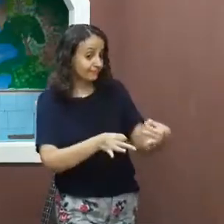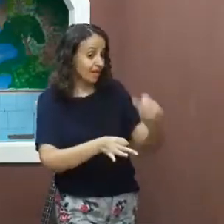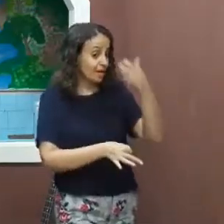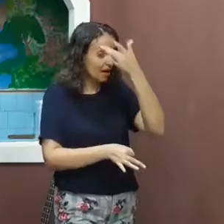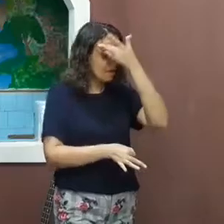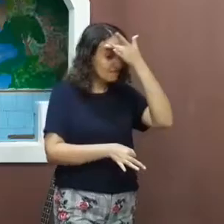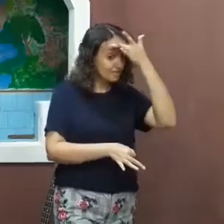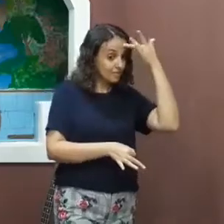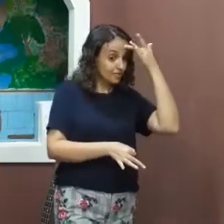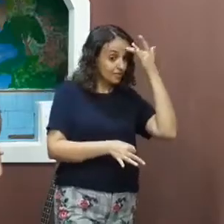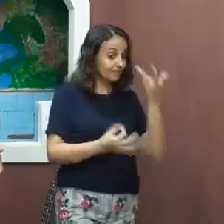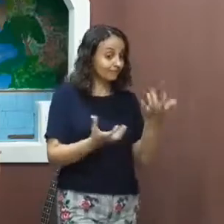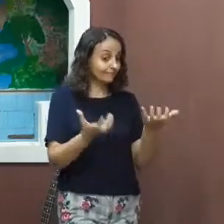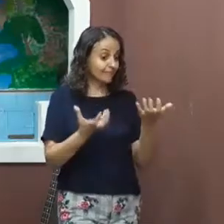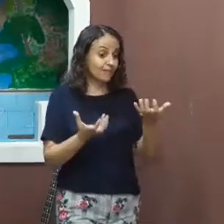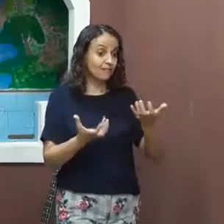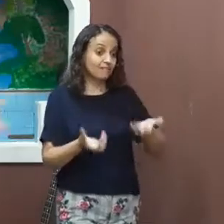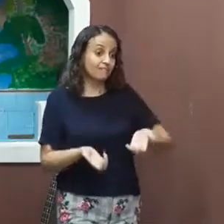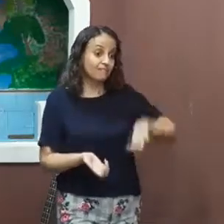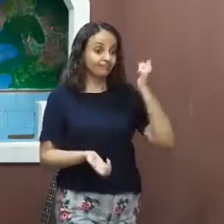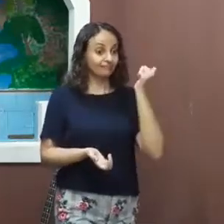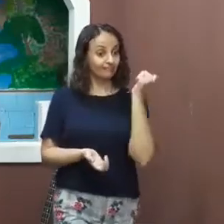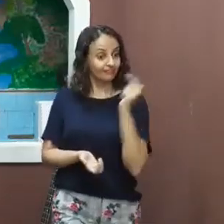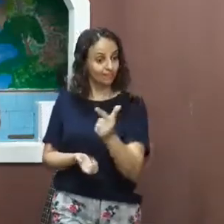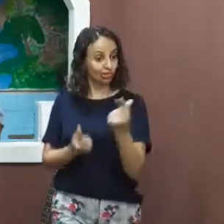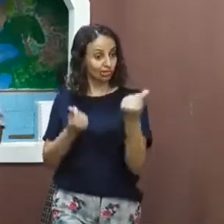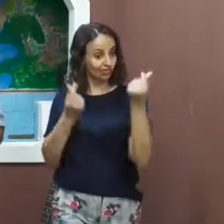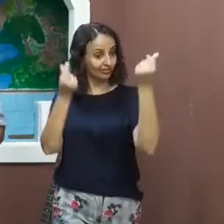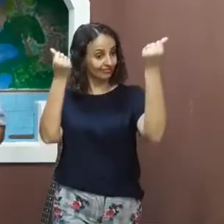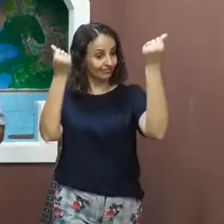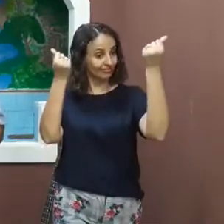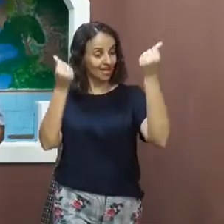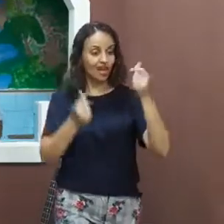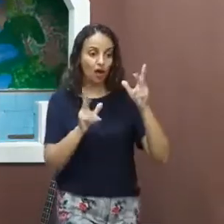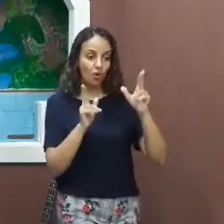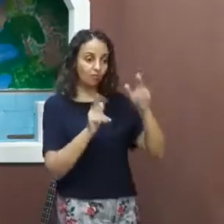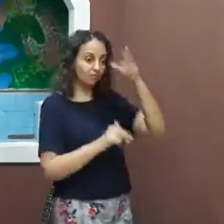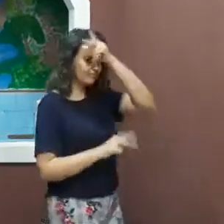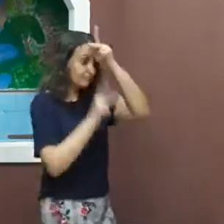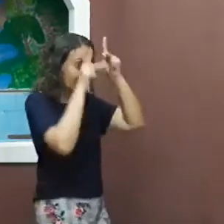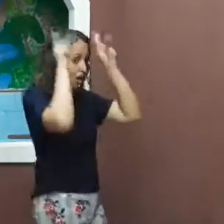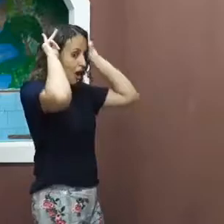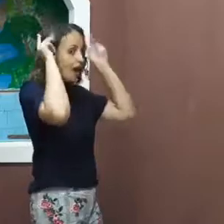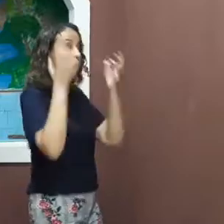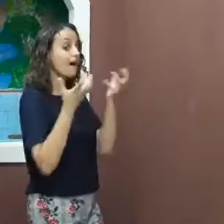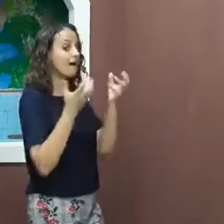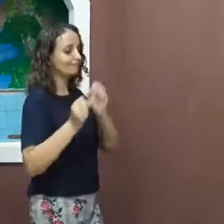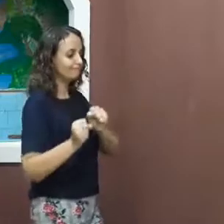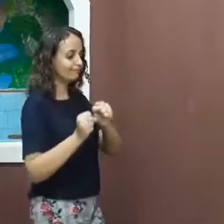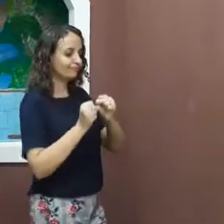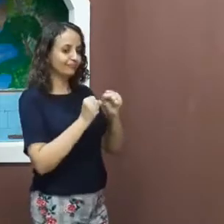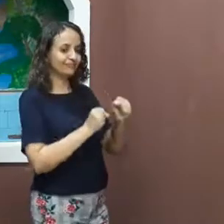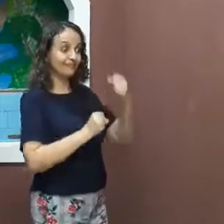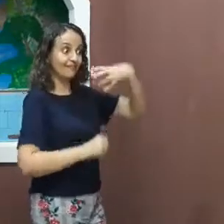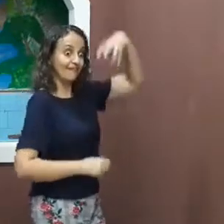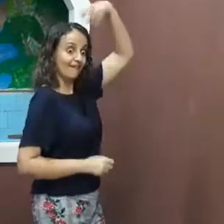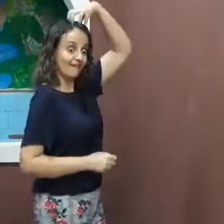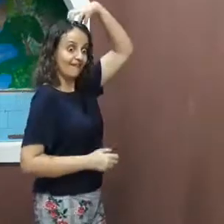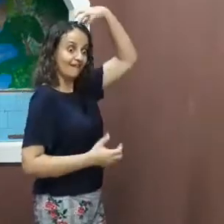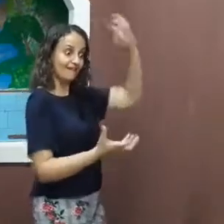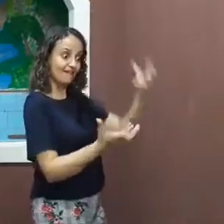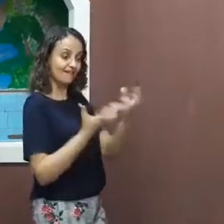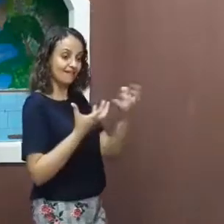O que Herodes queria? Queria o lucro, ele queria manter o poder, ele queria continuar rei. E não é o que as pessoas querem hoje. As pessoas querem